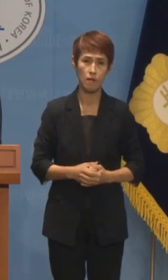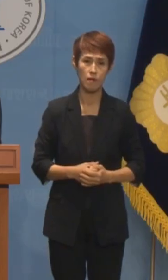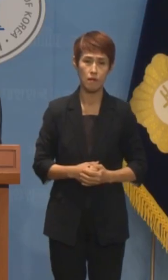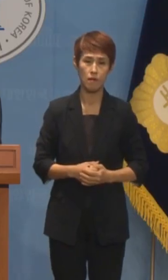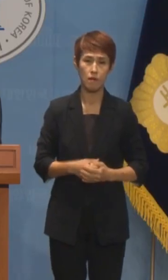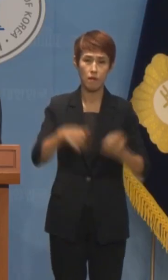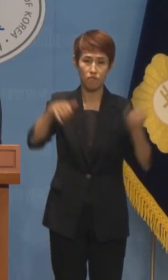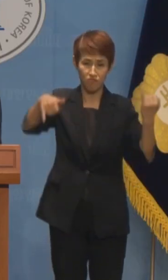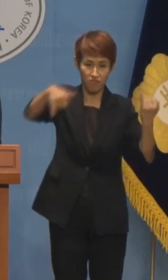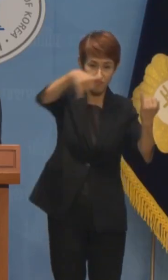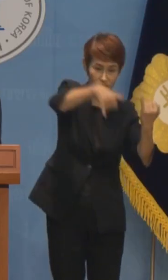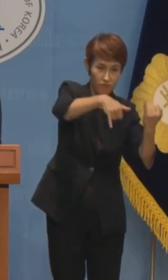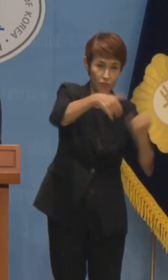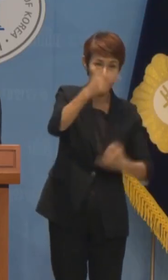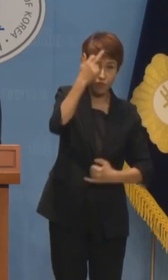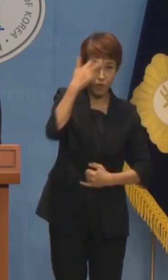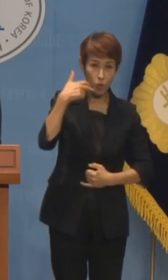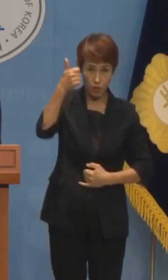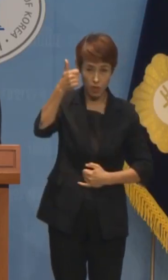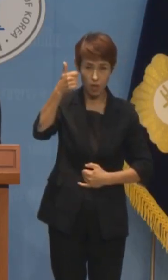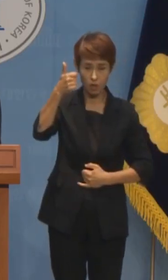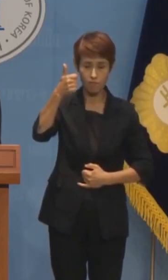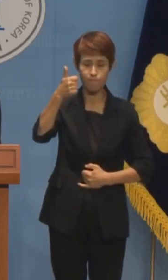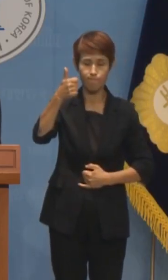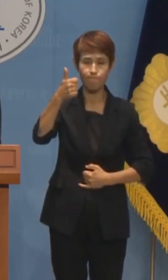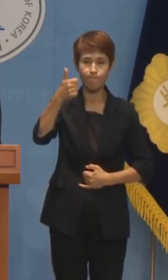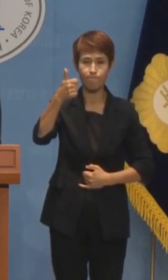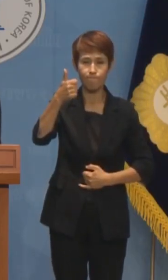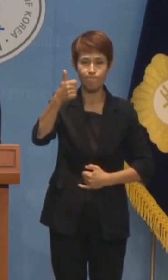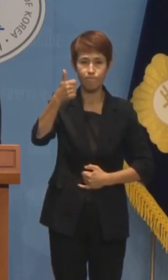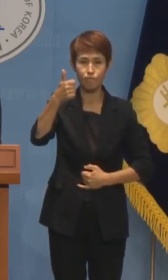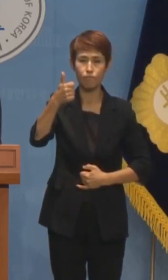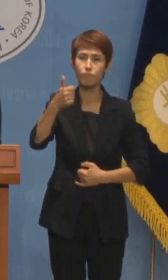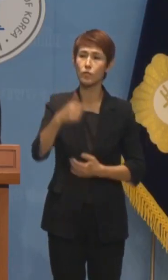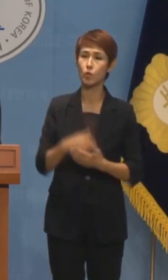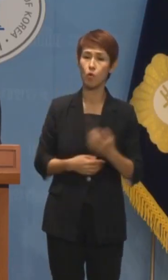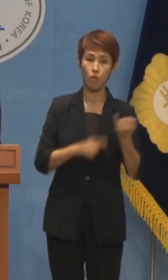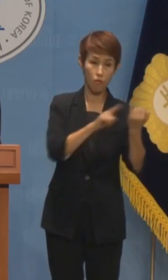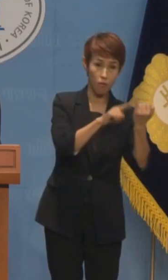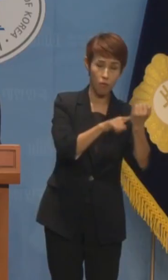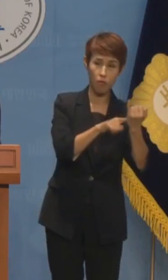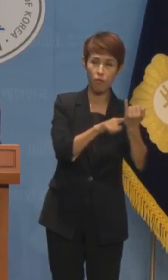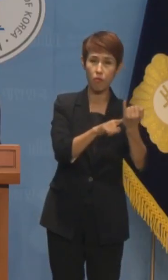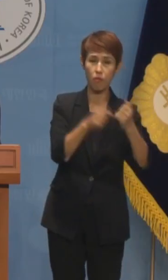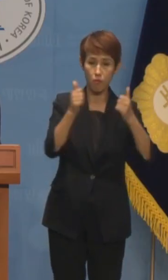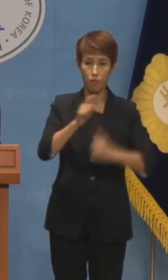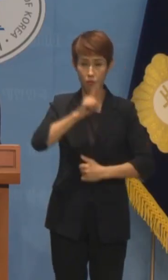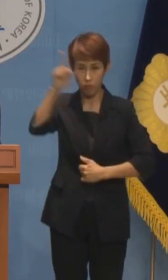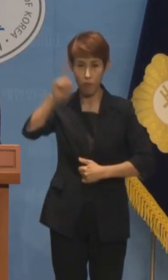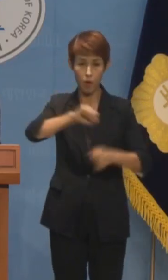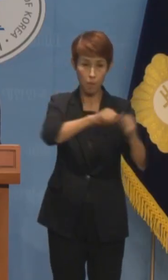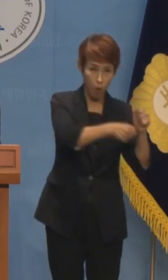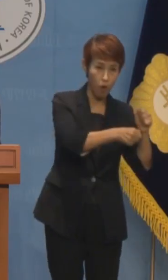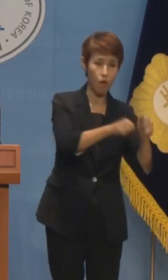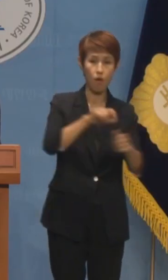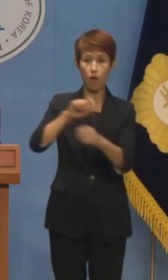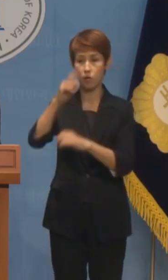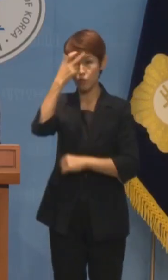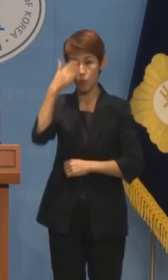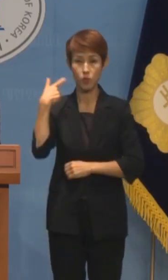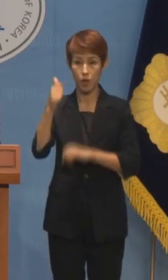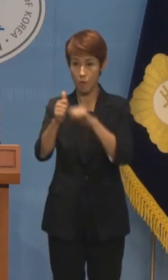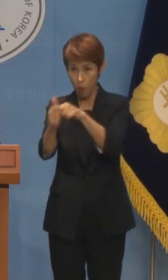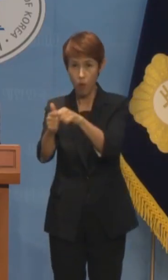뇌물을 건넨 최 목사도 당연한 듯 받아챙긴 김건희 씨도 기소해서 처벌하는 것이 국민들께서 알고